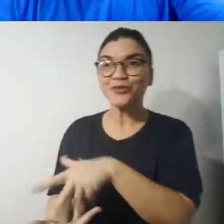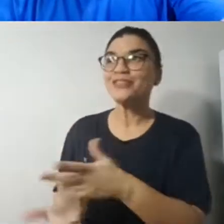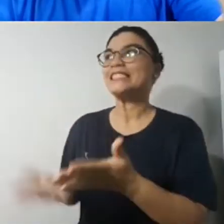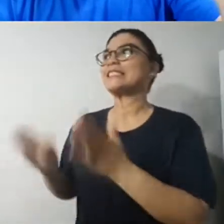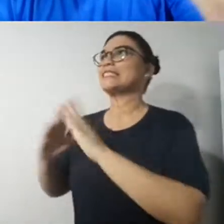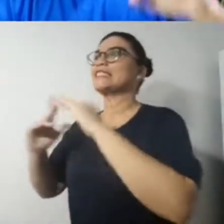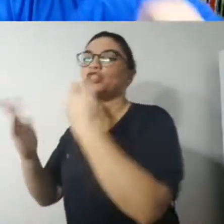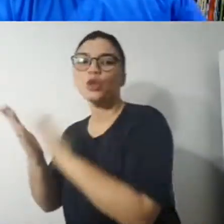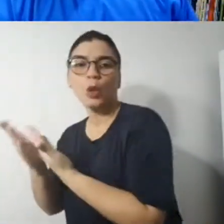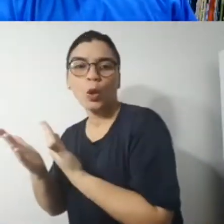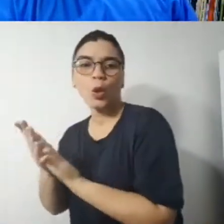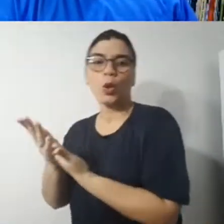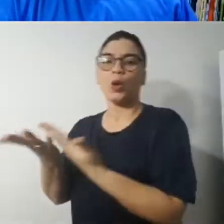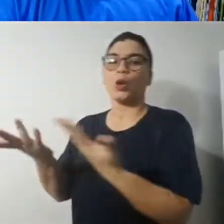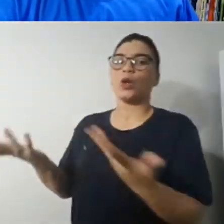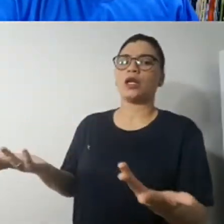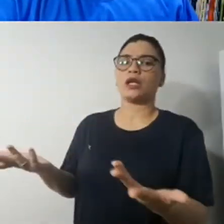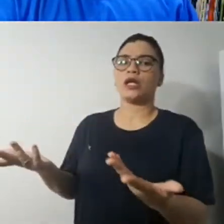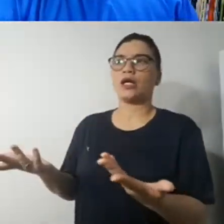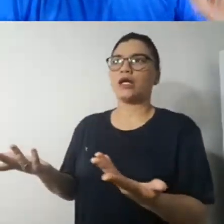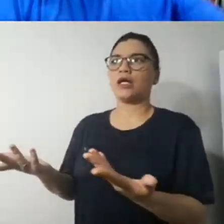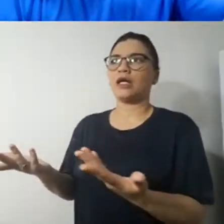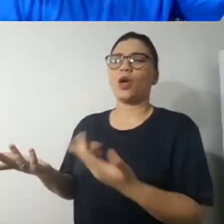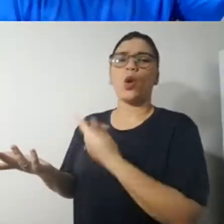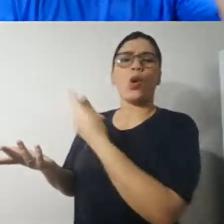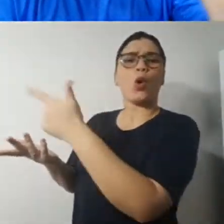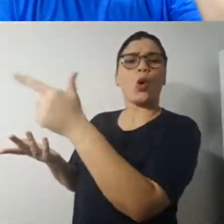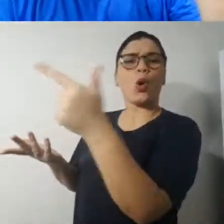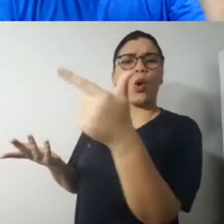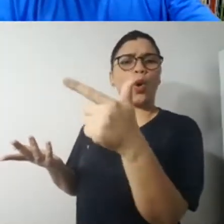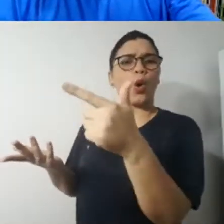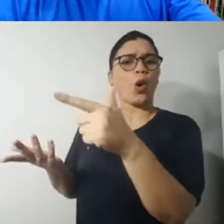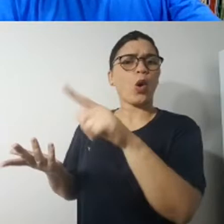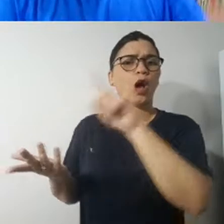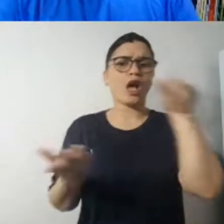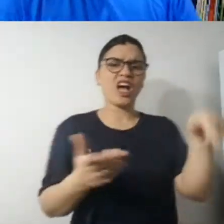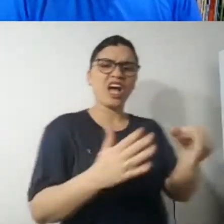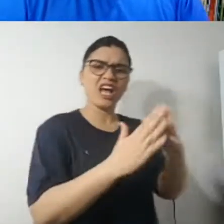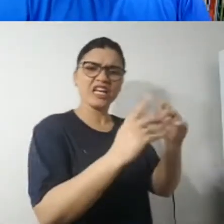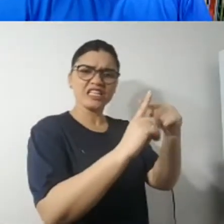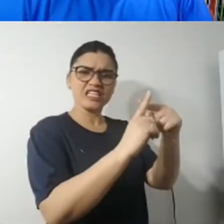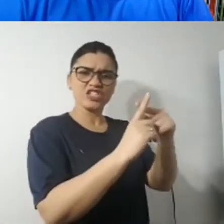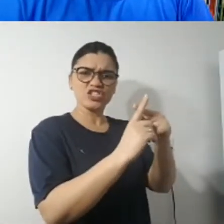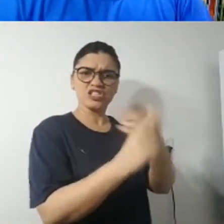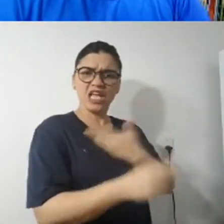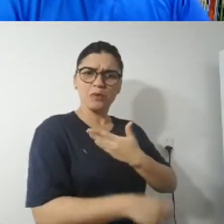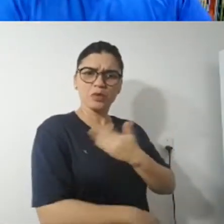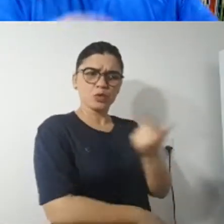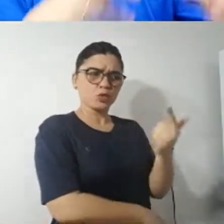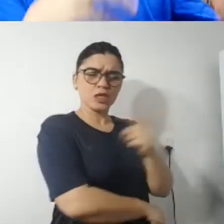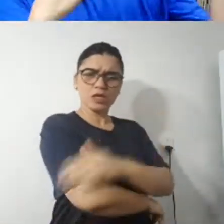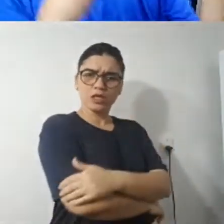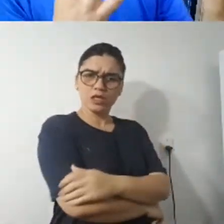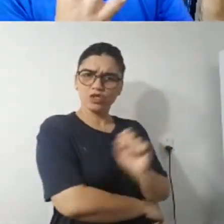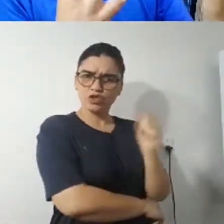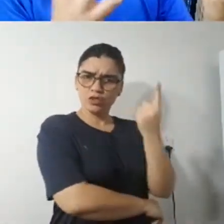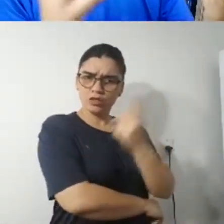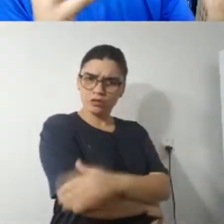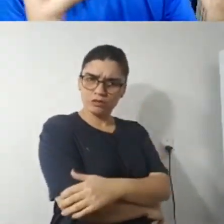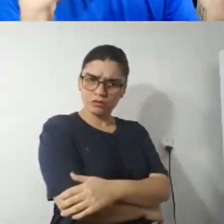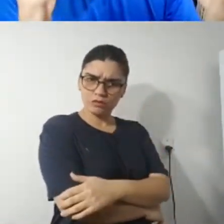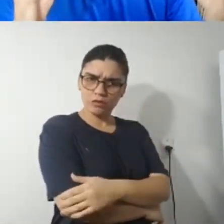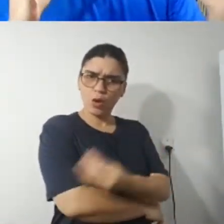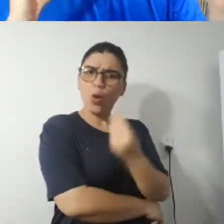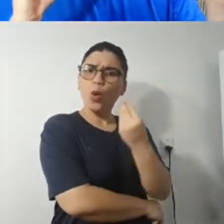com as pessoas da própria igreja. Isso eu acho muito estranho, porque como é que eu posso estar sintonizado com